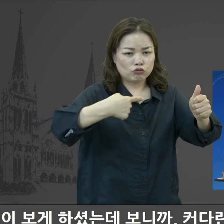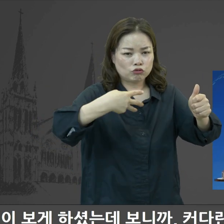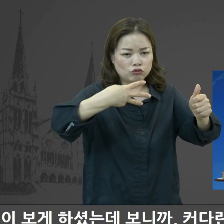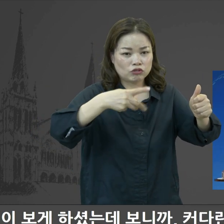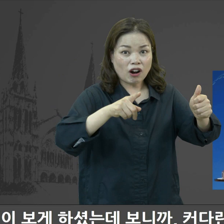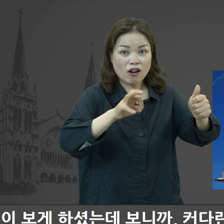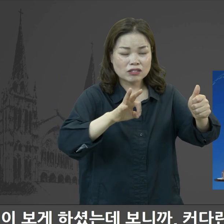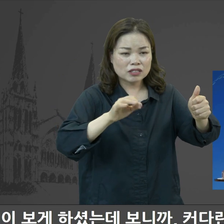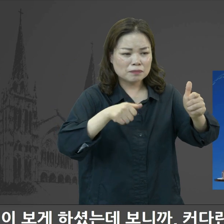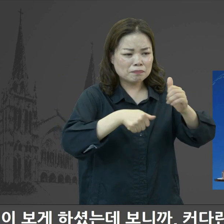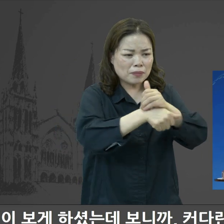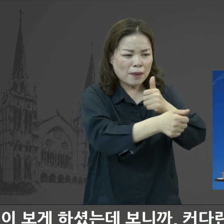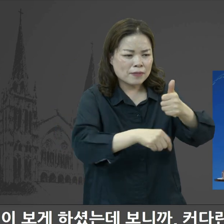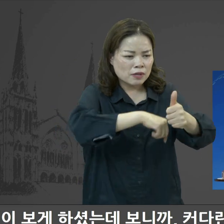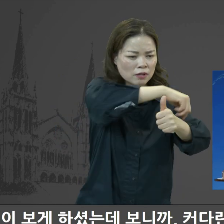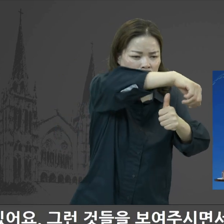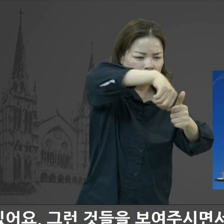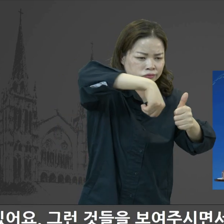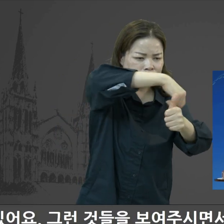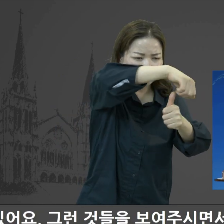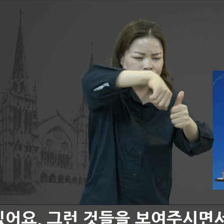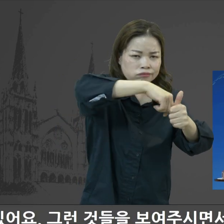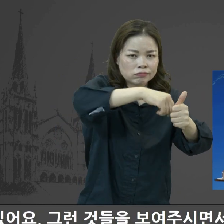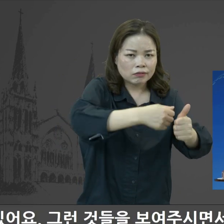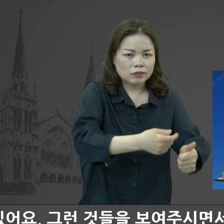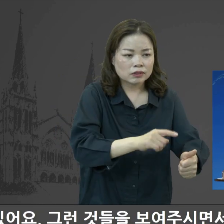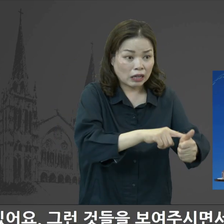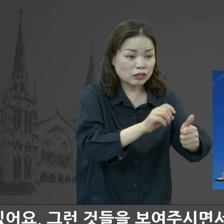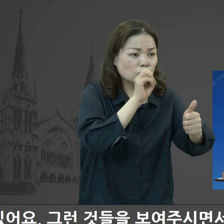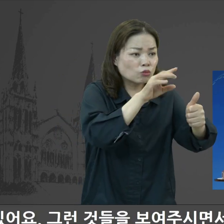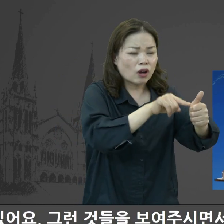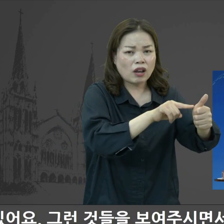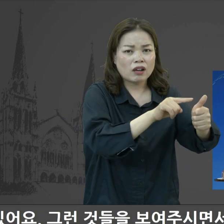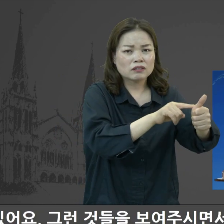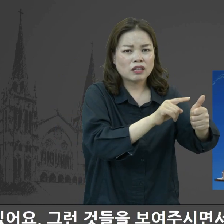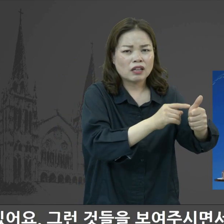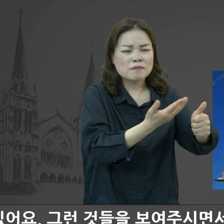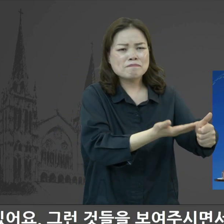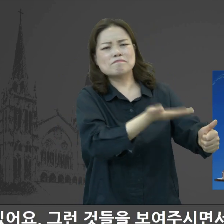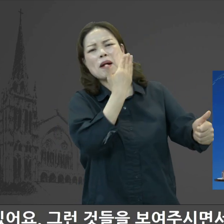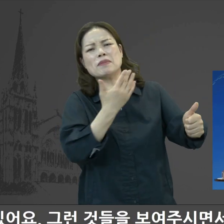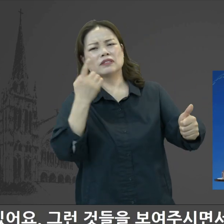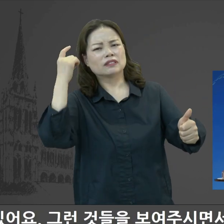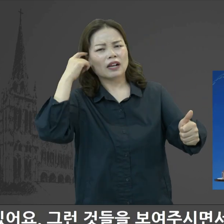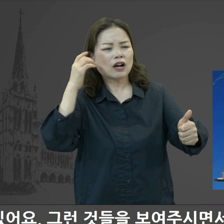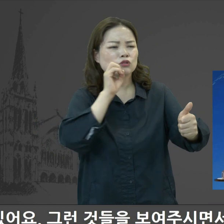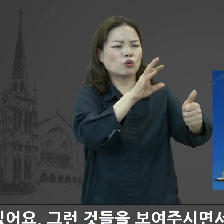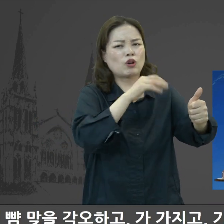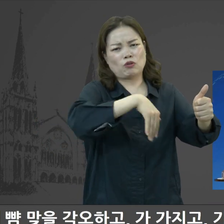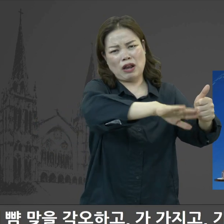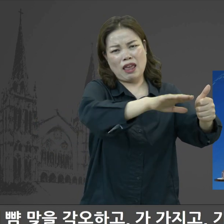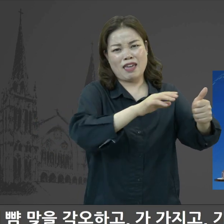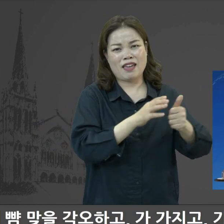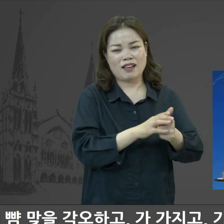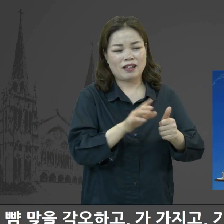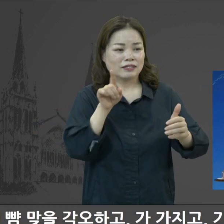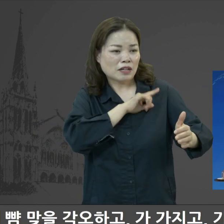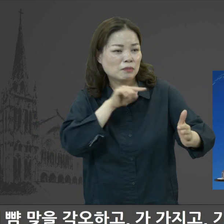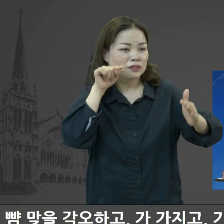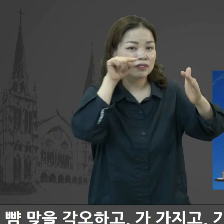가서 전도하래요. 가서 뺨 맞을 각오하고 가가지고 기도하고 가서 그런 사람들한테 저 제일 먼저